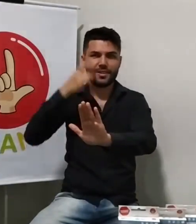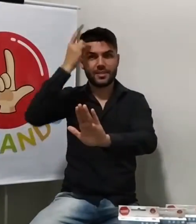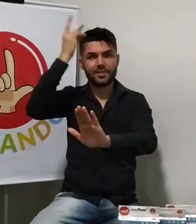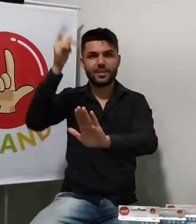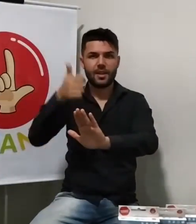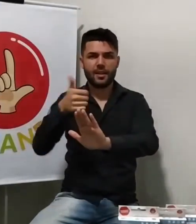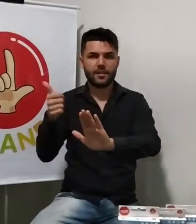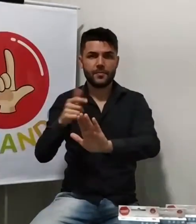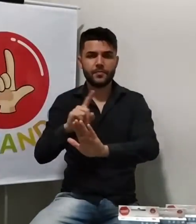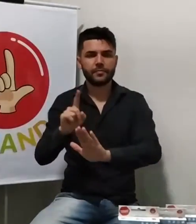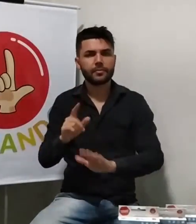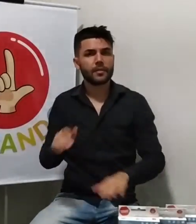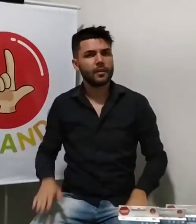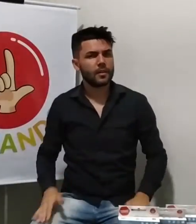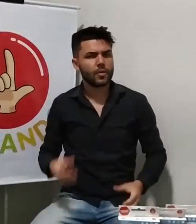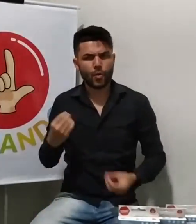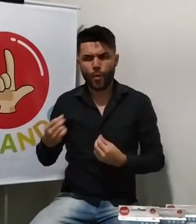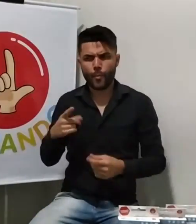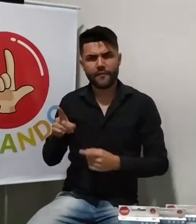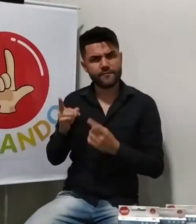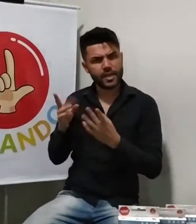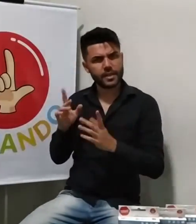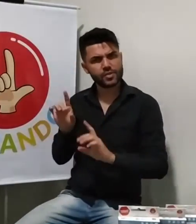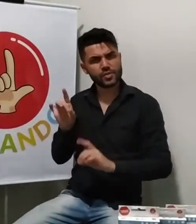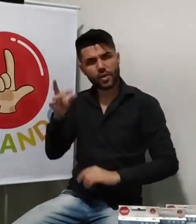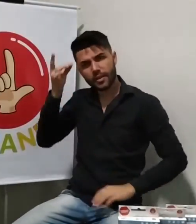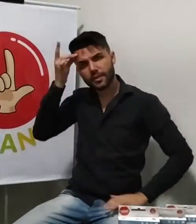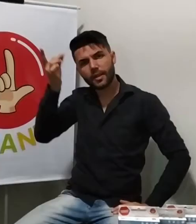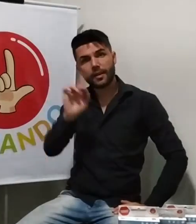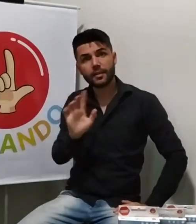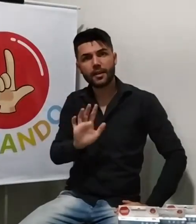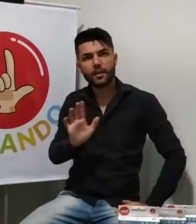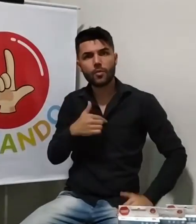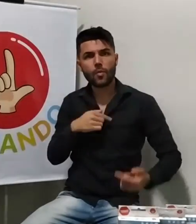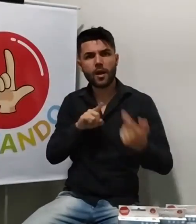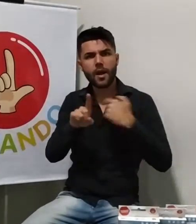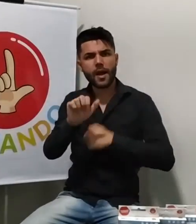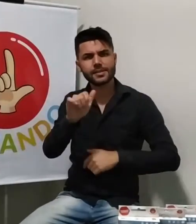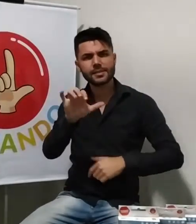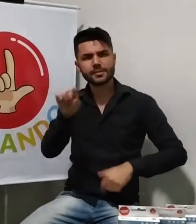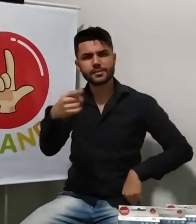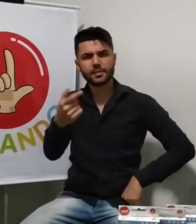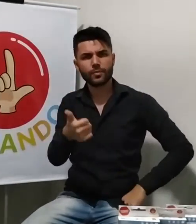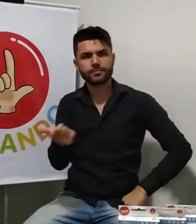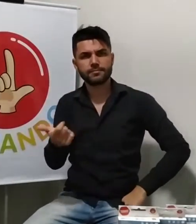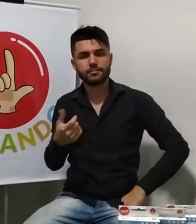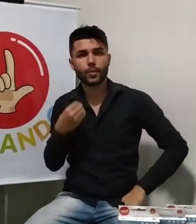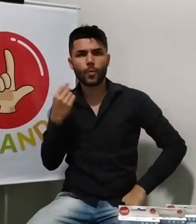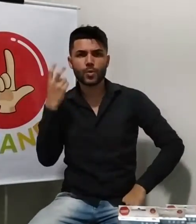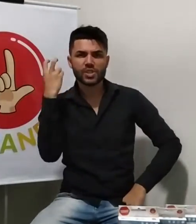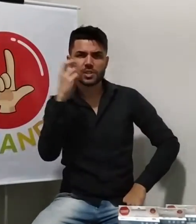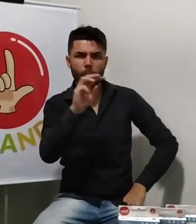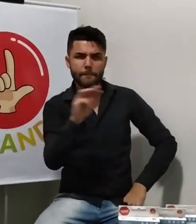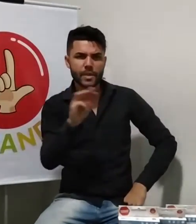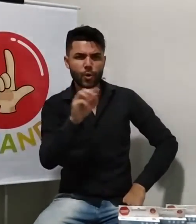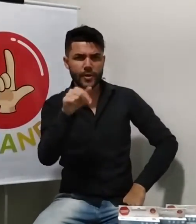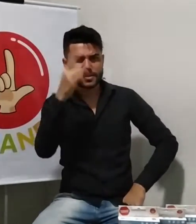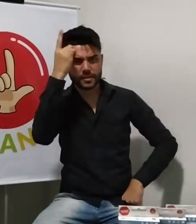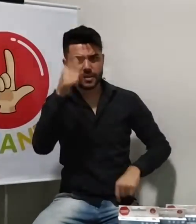essa infraestrutura toda. Quais eram os servidores e onde vocês armazenavam essas informações? Olha que legal, todo o nosso conceito era de software como